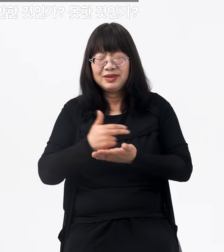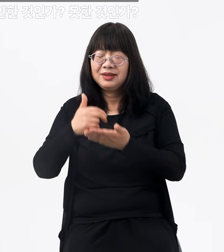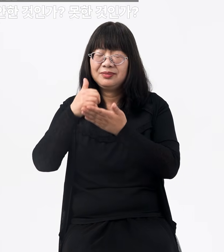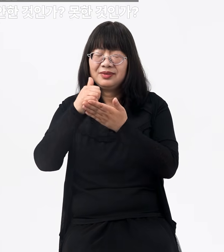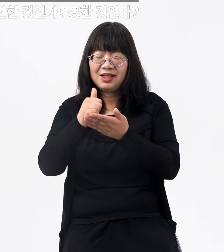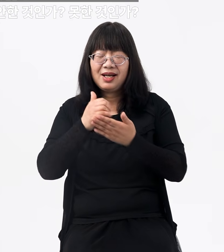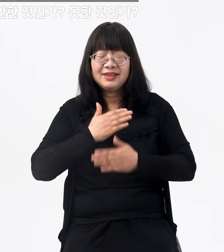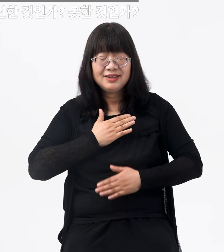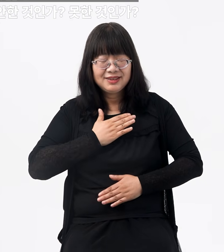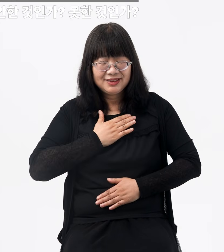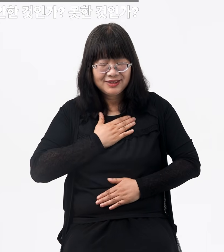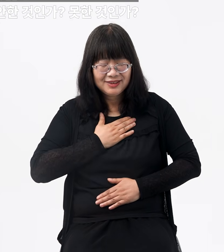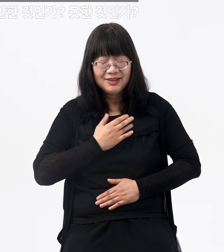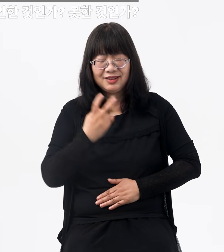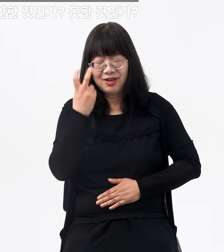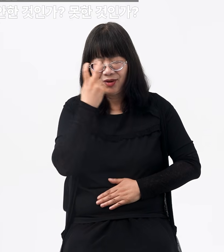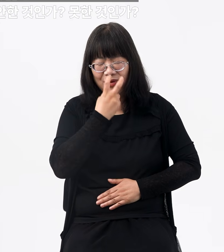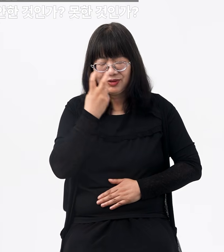주님 나를